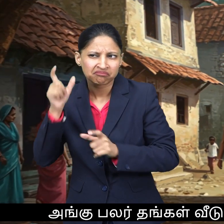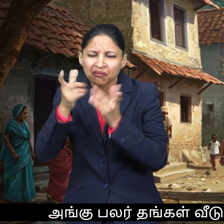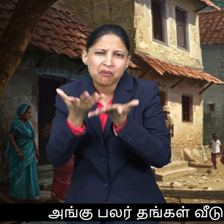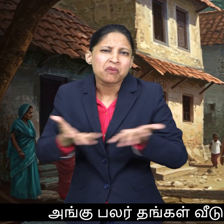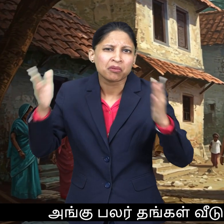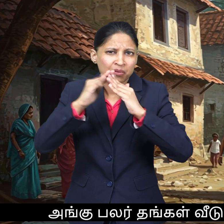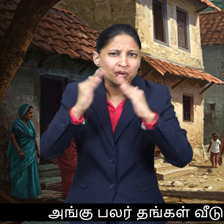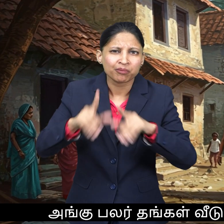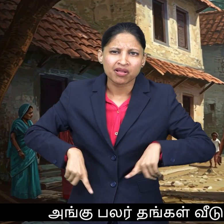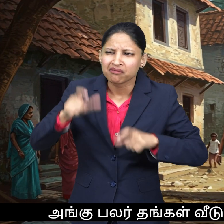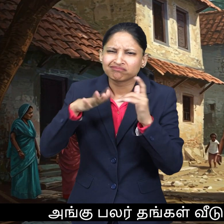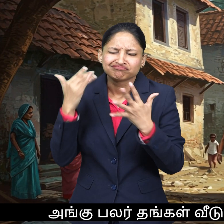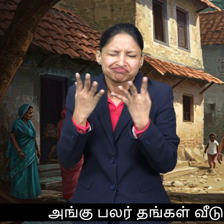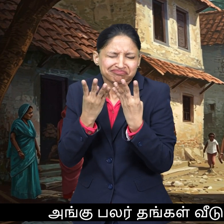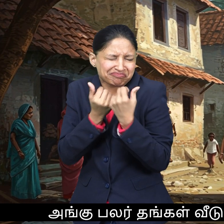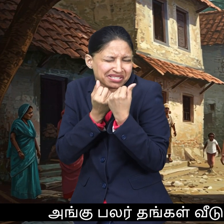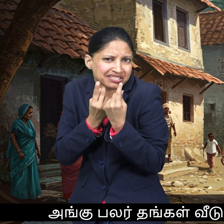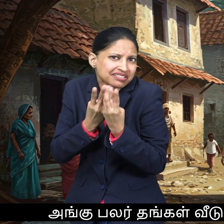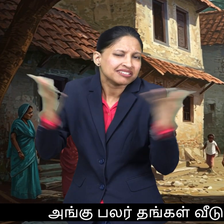வீடுகளையும் உயிர்களையும் இழந்தனர்.